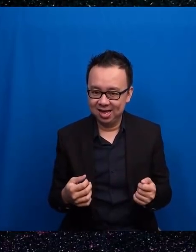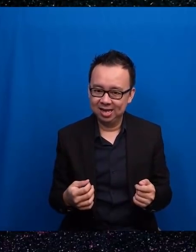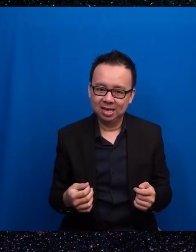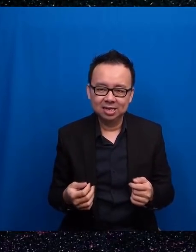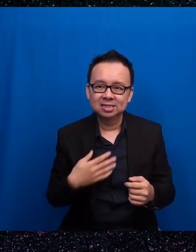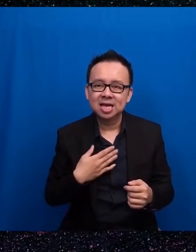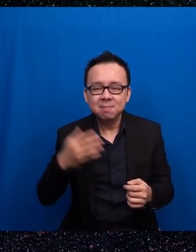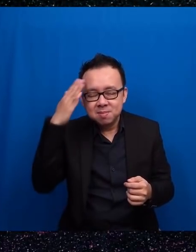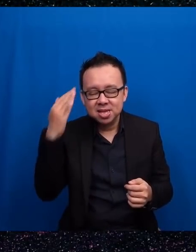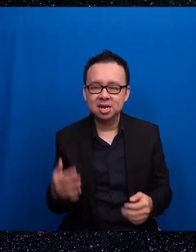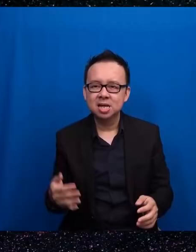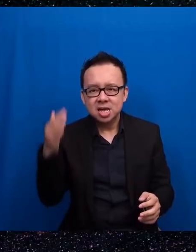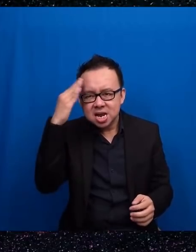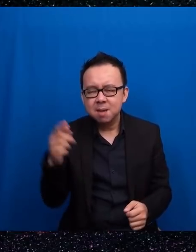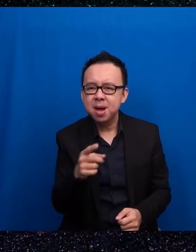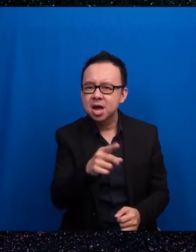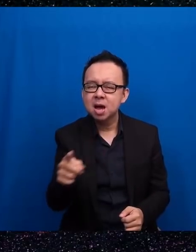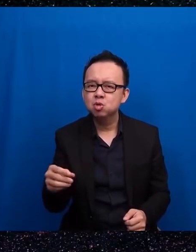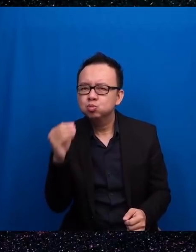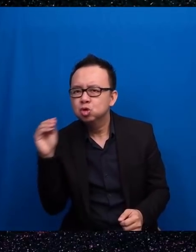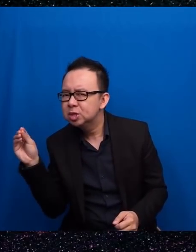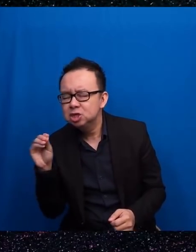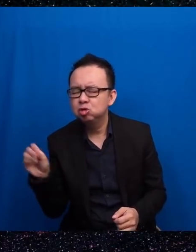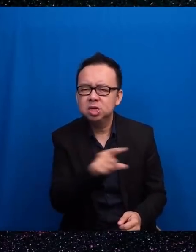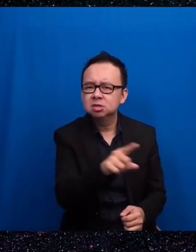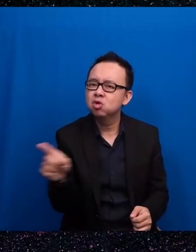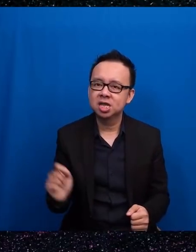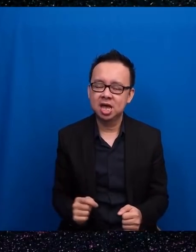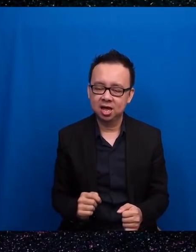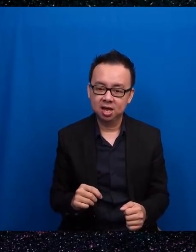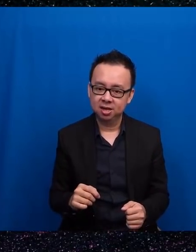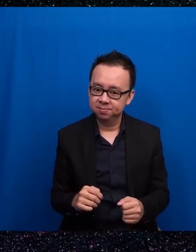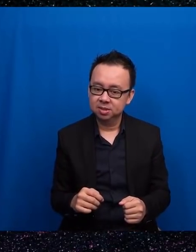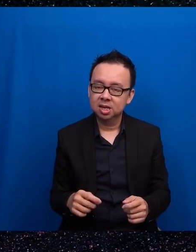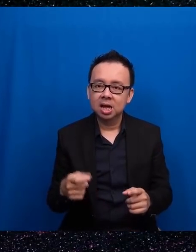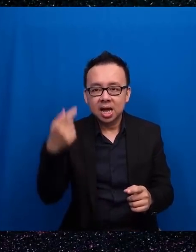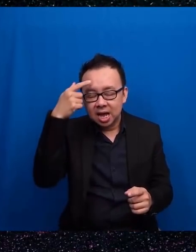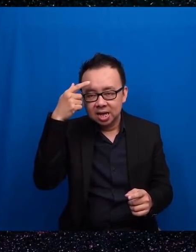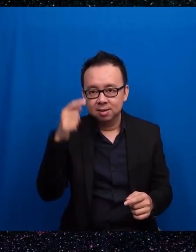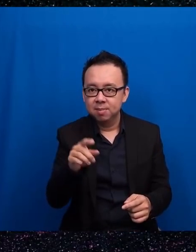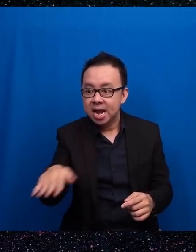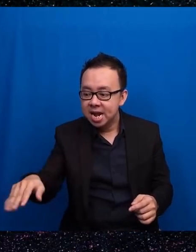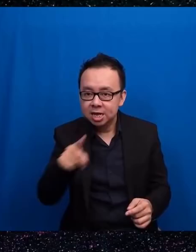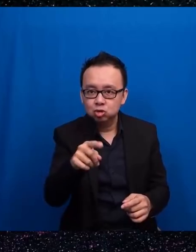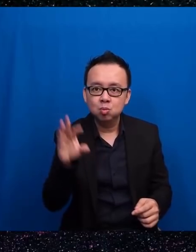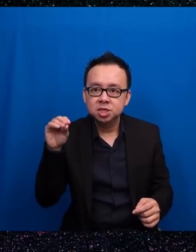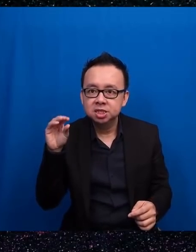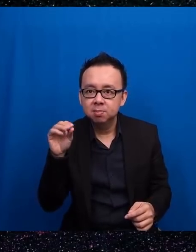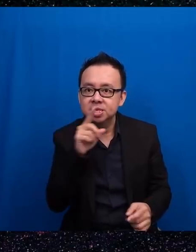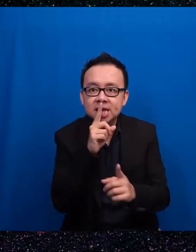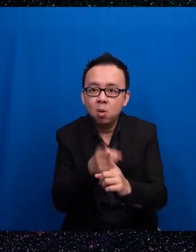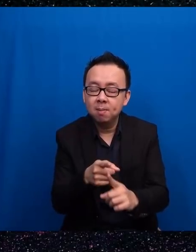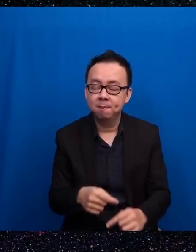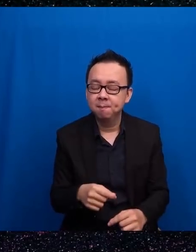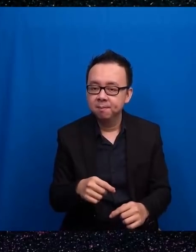sih kalian kok ciumin begini? Dia bilang, karena kita enjoy di sini, we gonna miss